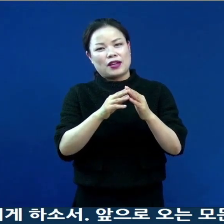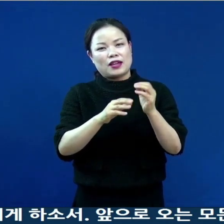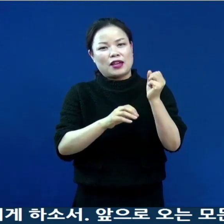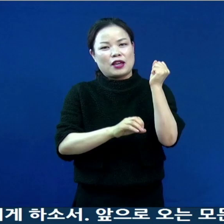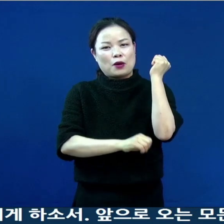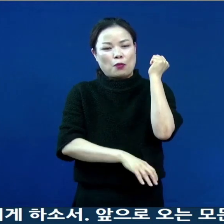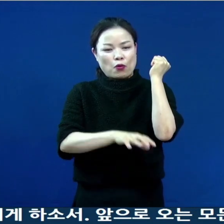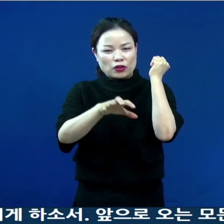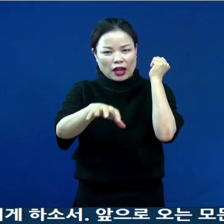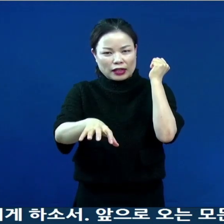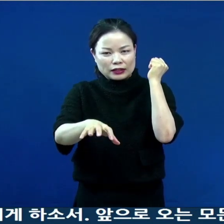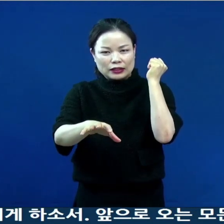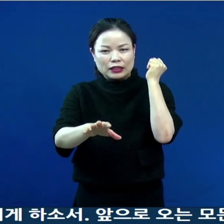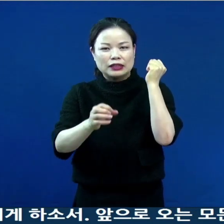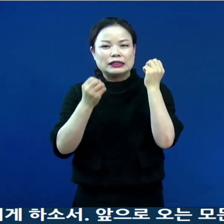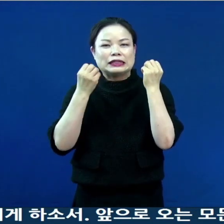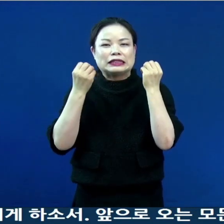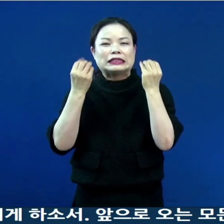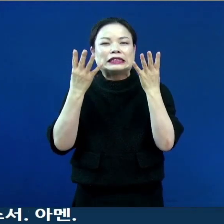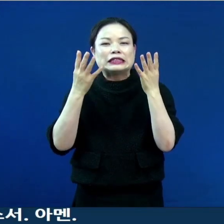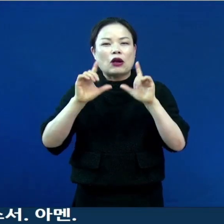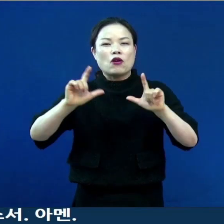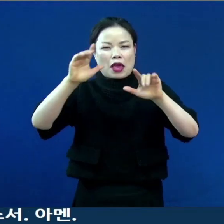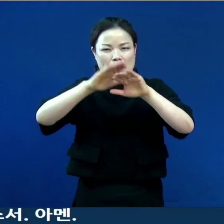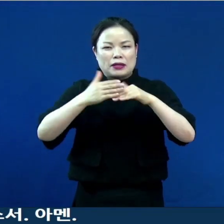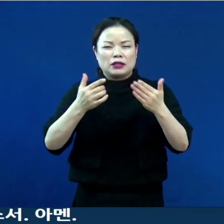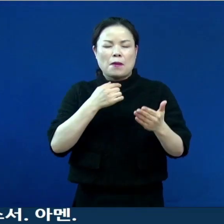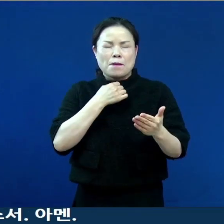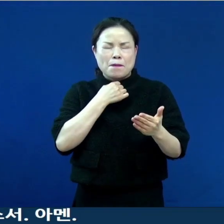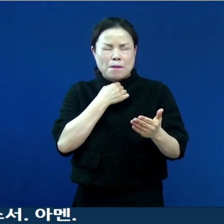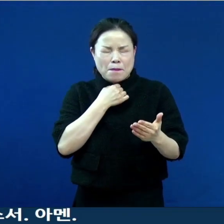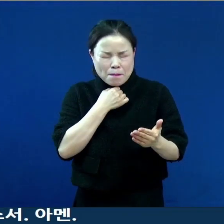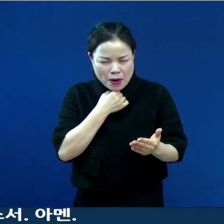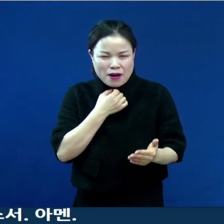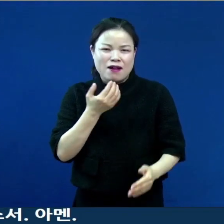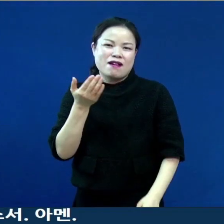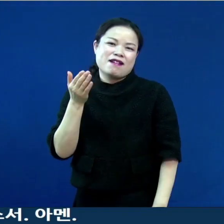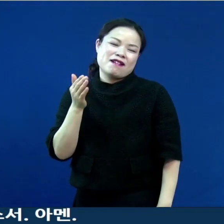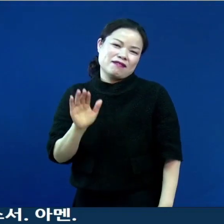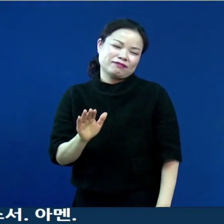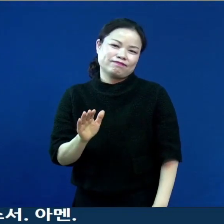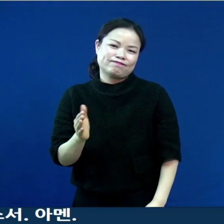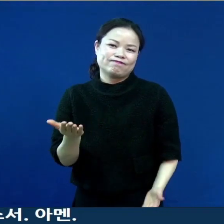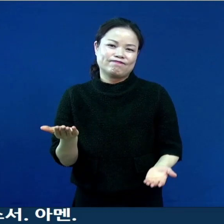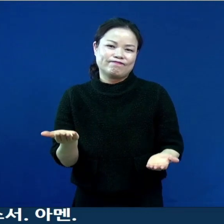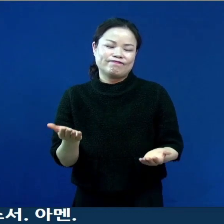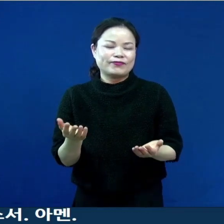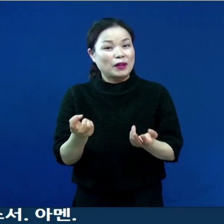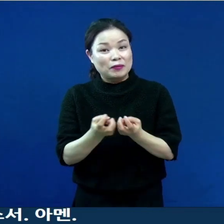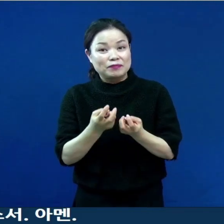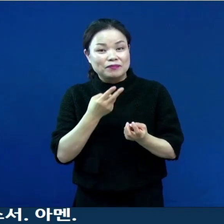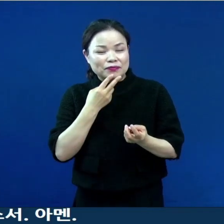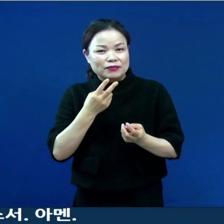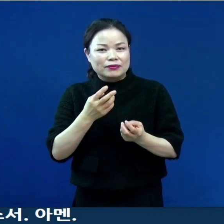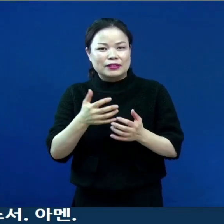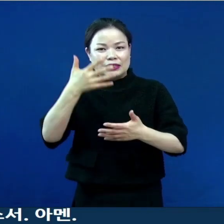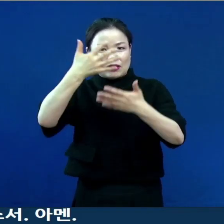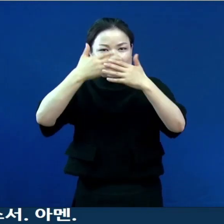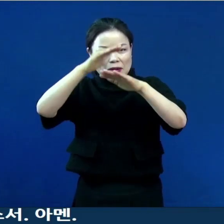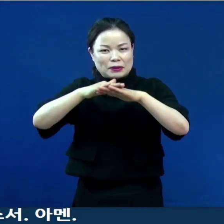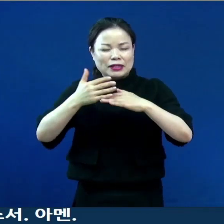특별 새벽기도 신년에 드리고 싶은 마음이 간절했지만 어쩔 수 없이 집에서 예배에